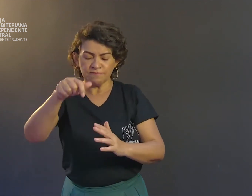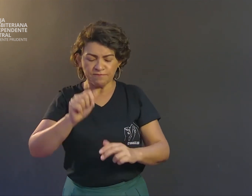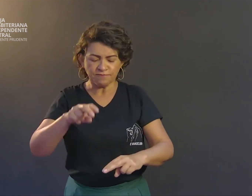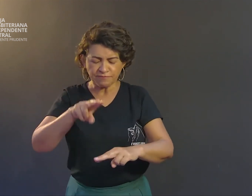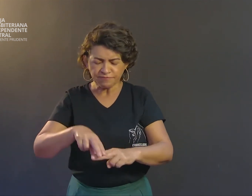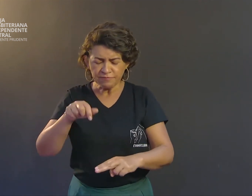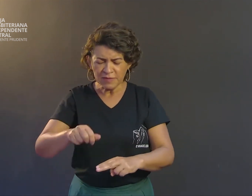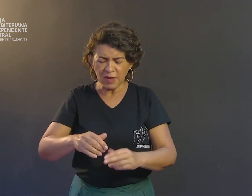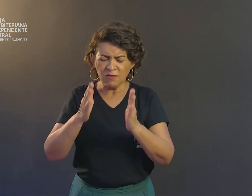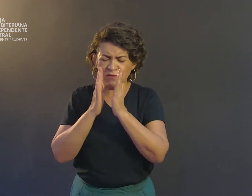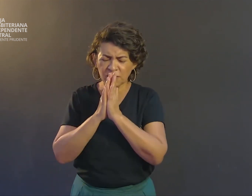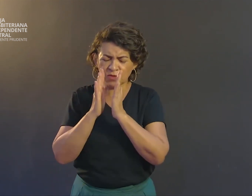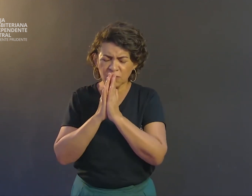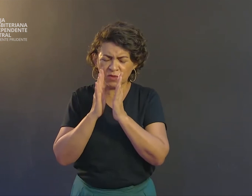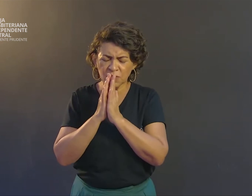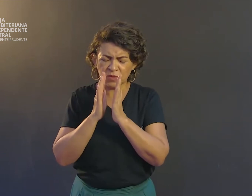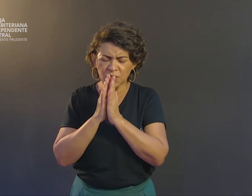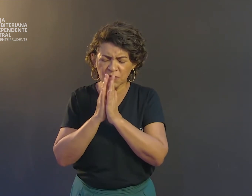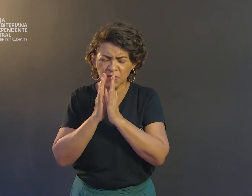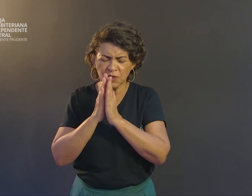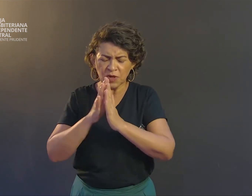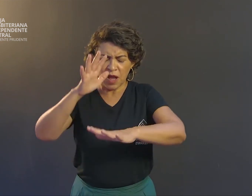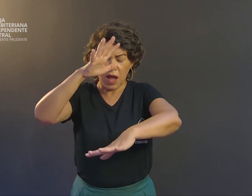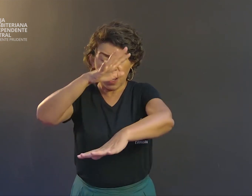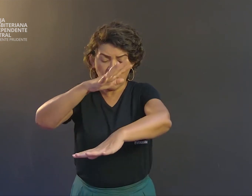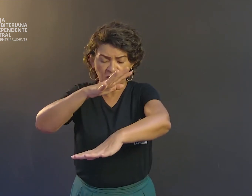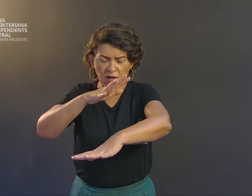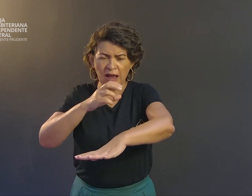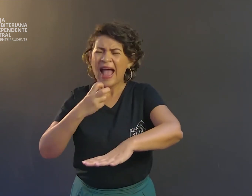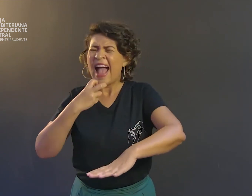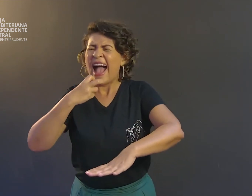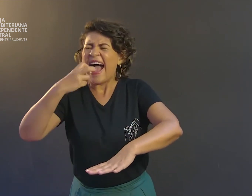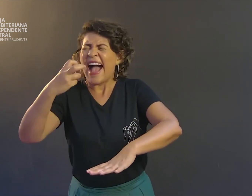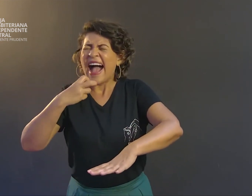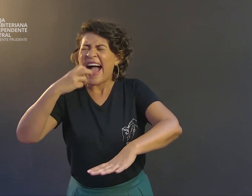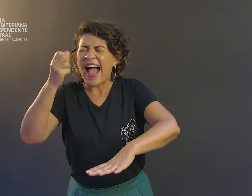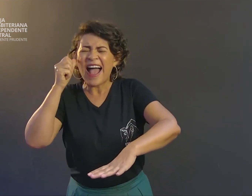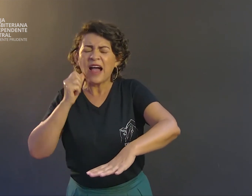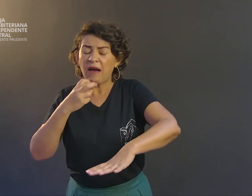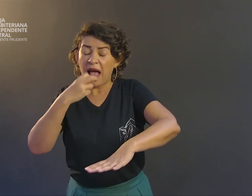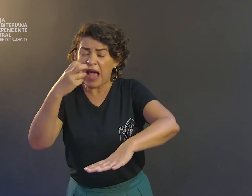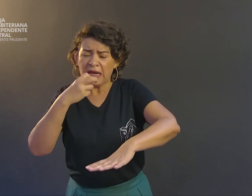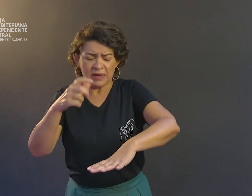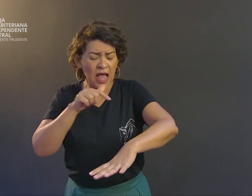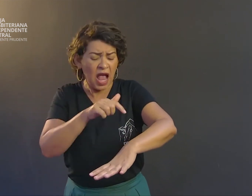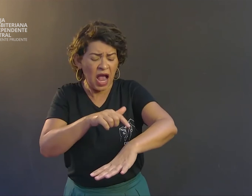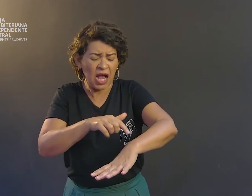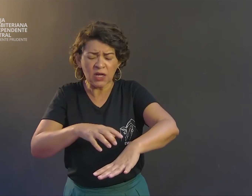dor. Parei e perguntei o que estava acontecendo. Ela disse que o braço estava queimando,